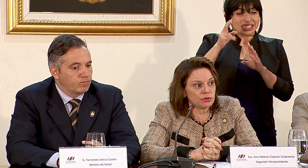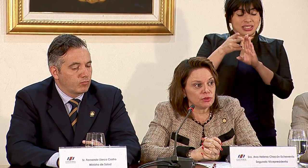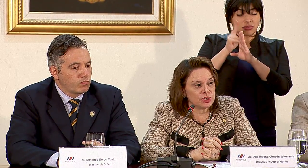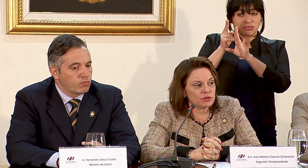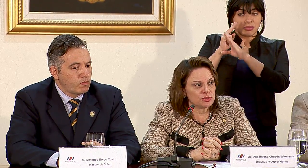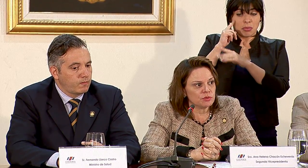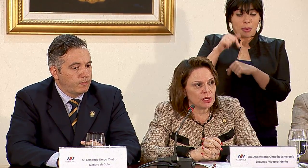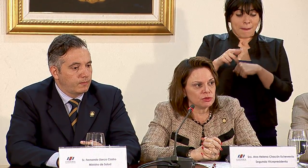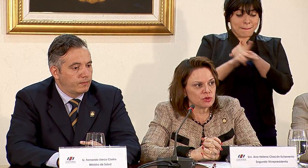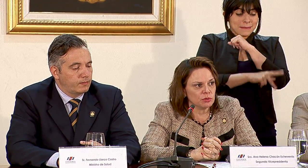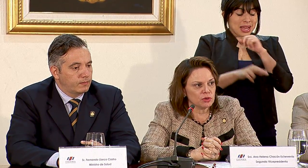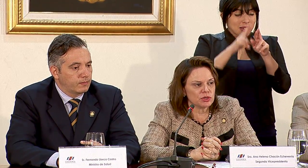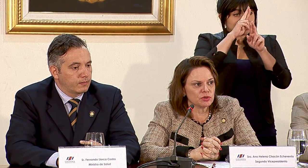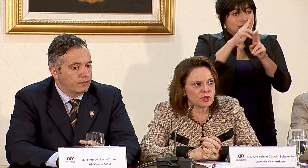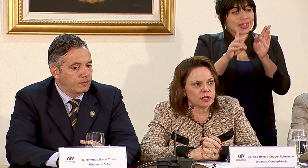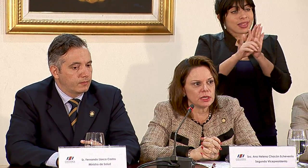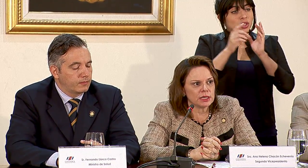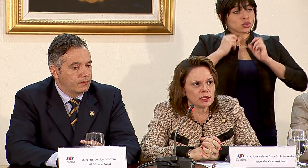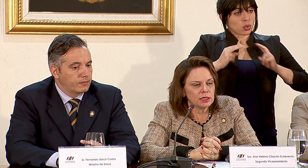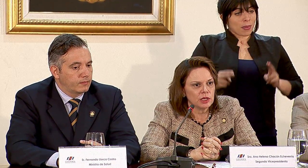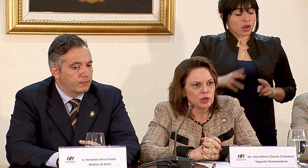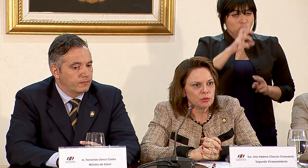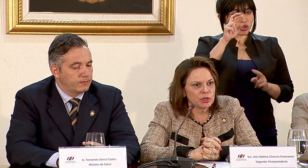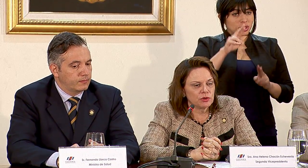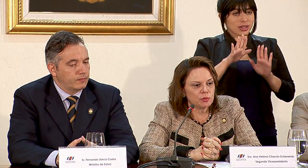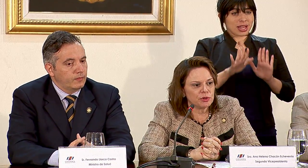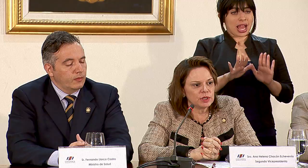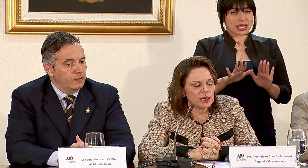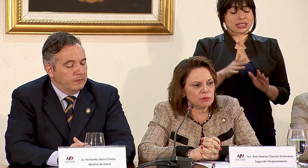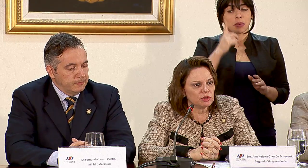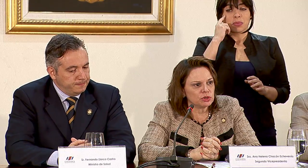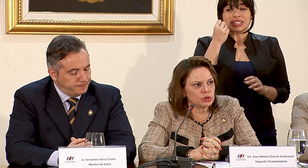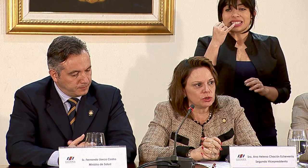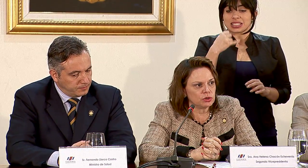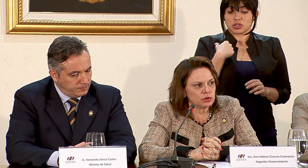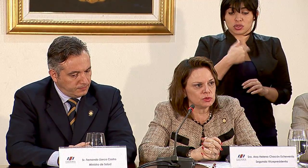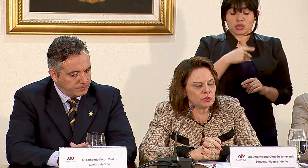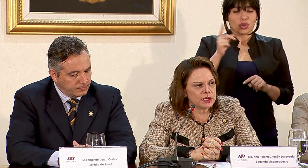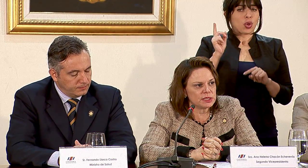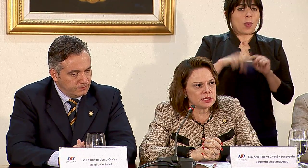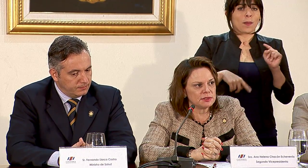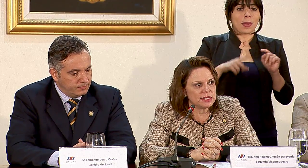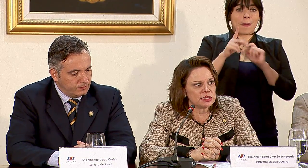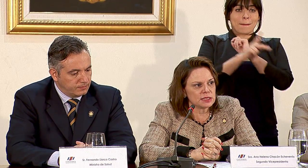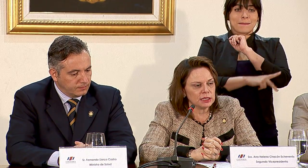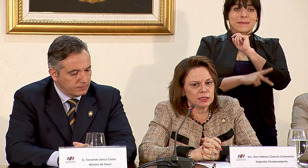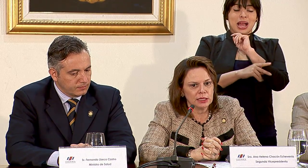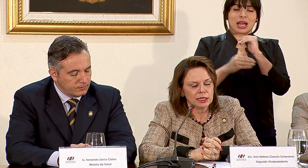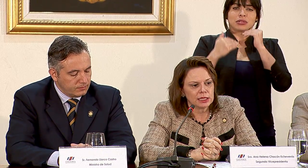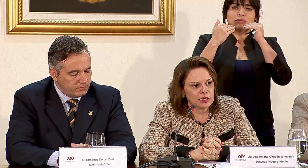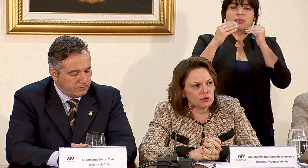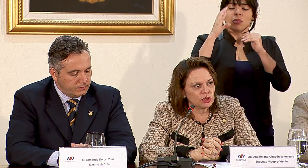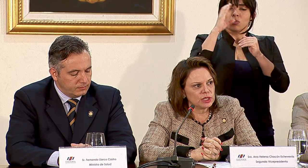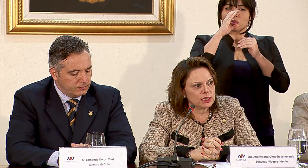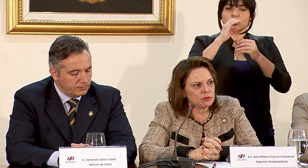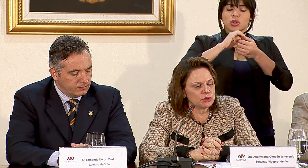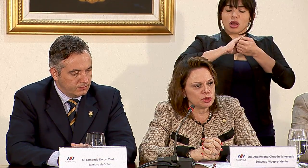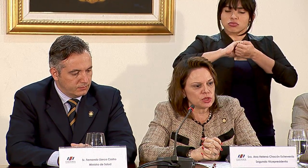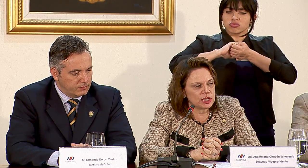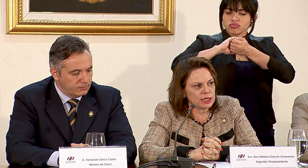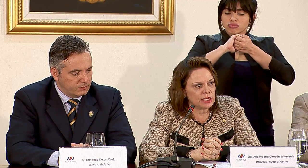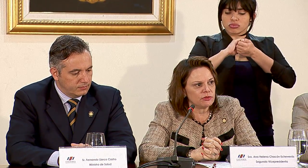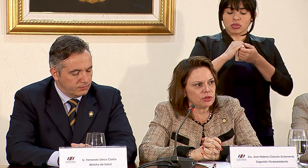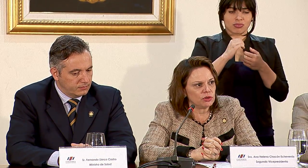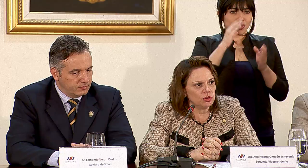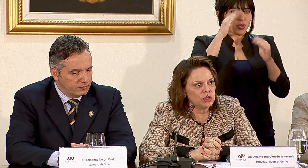respetuoso de los derechos humanos, como lo es Costa Rica. Porque no podríamos nosotros, un país civilista, que no tenemos